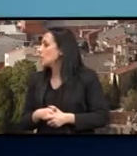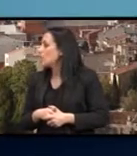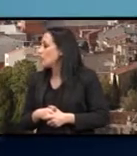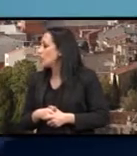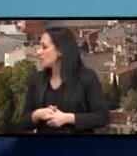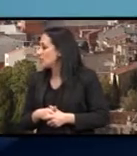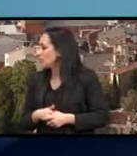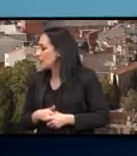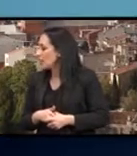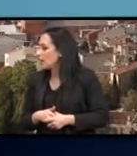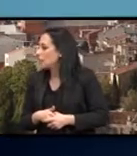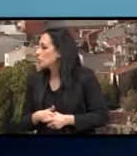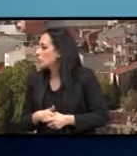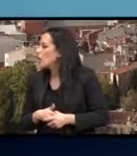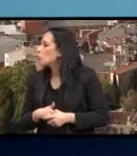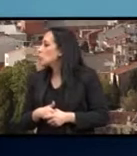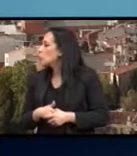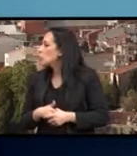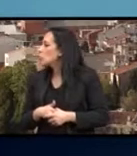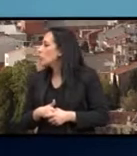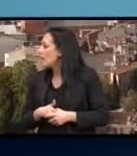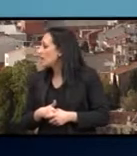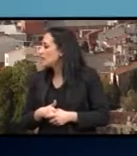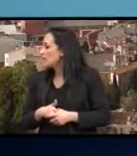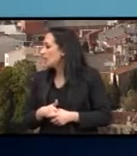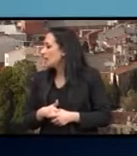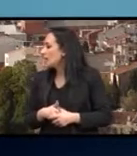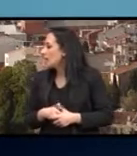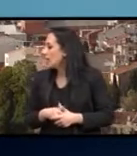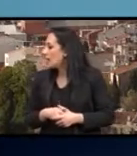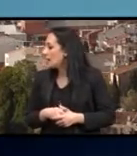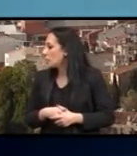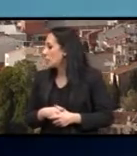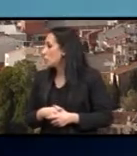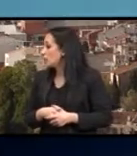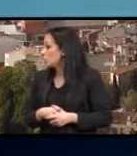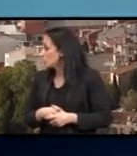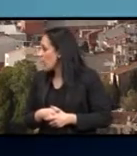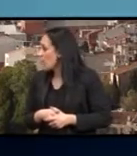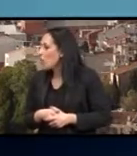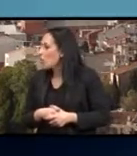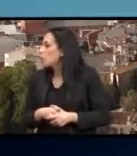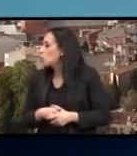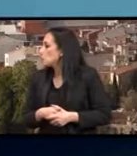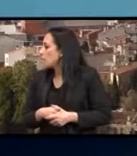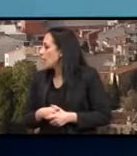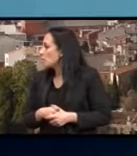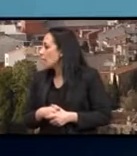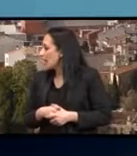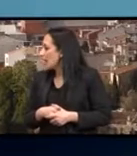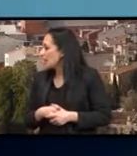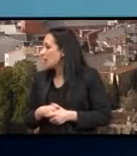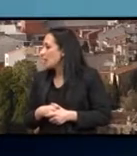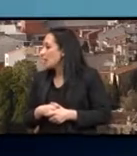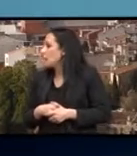ens assabentem del que ens estan dient. A vegades productes, ofertes també que ens puguin anunciar, o inclús per anar a